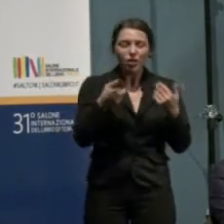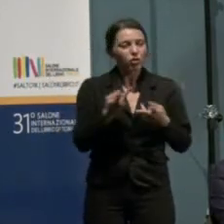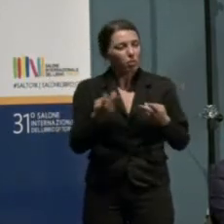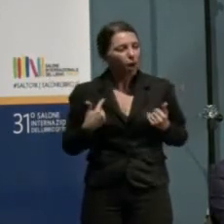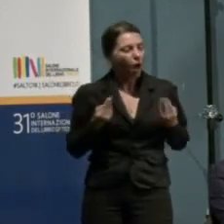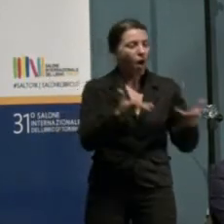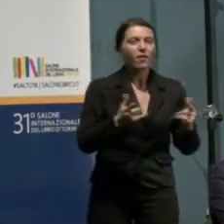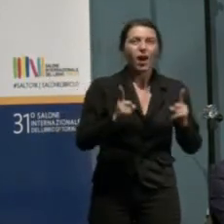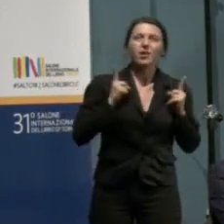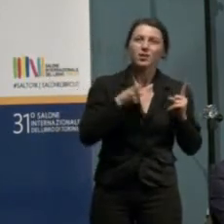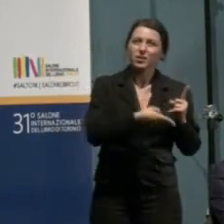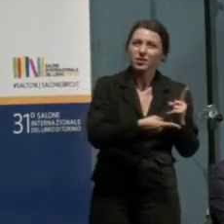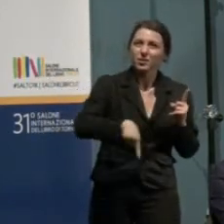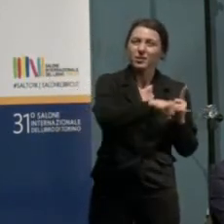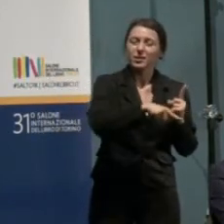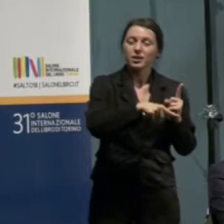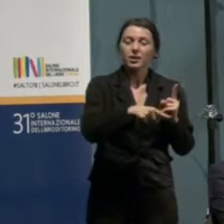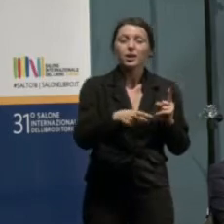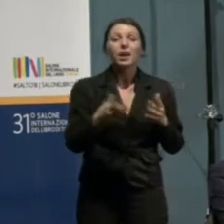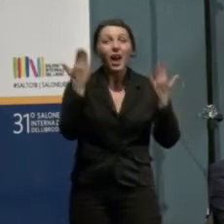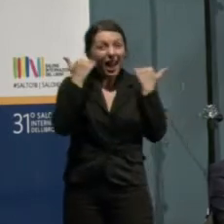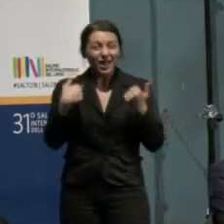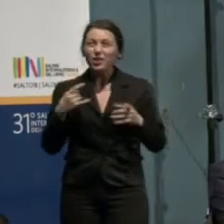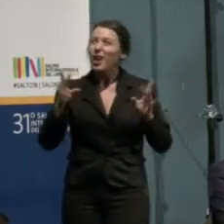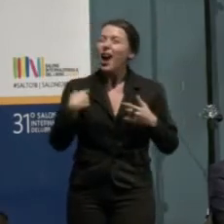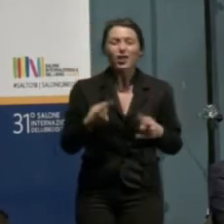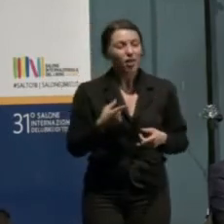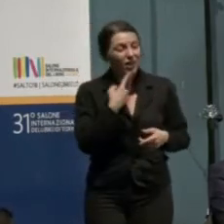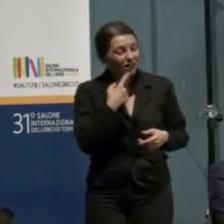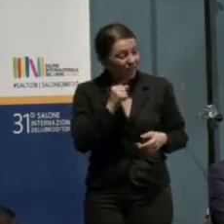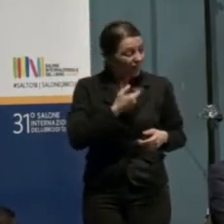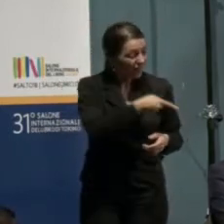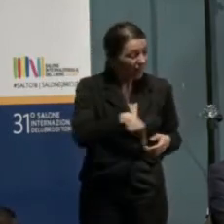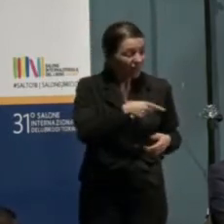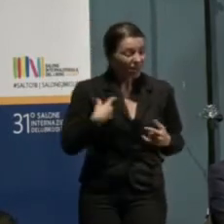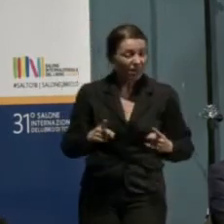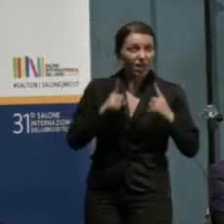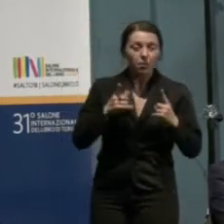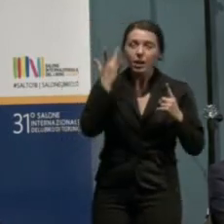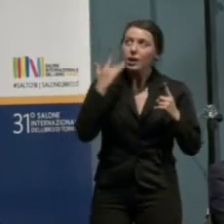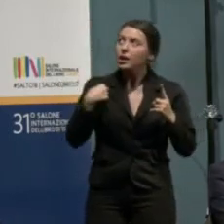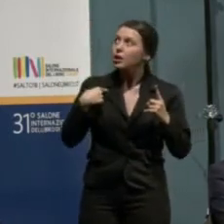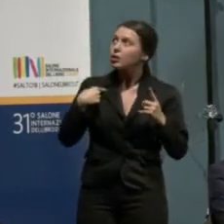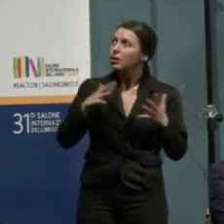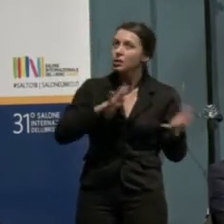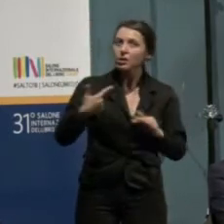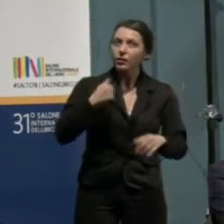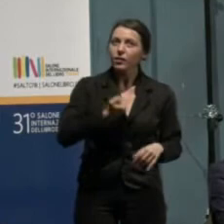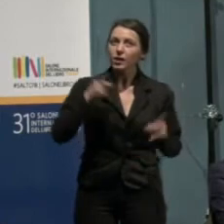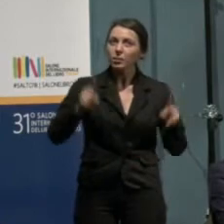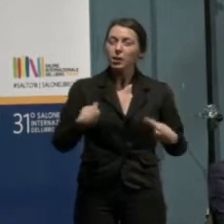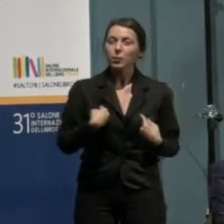in egitto si ha il coraggio di difendere le vittime la minaccia costante di diventare tu stesso una vittima